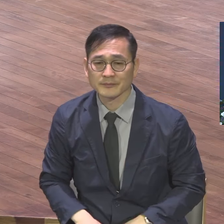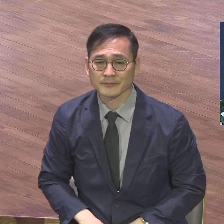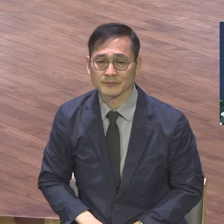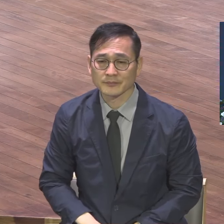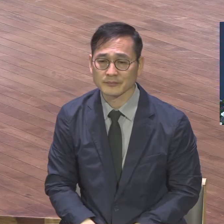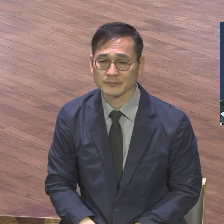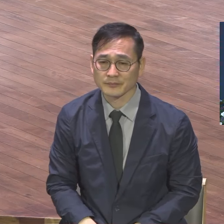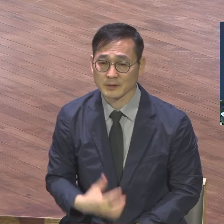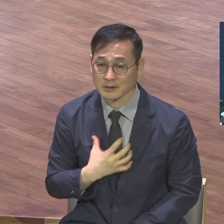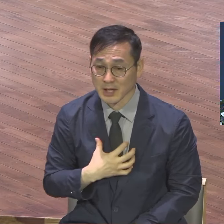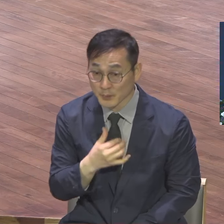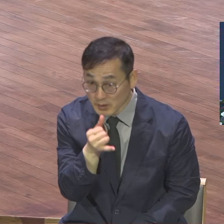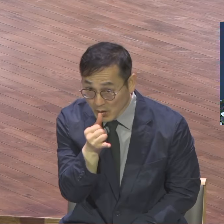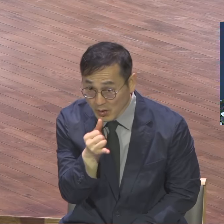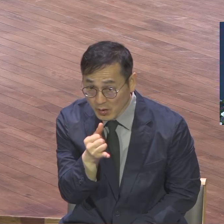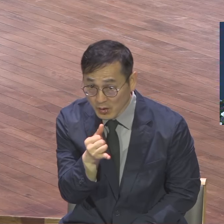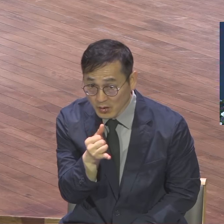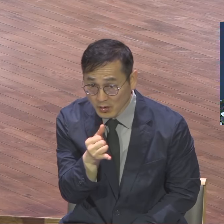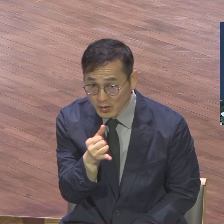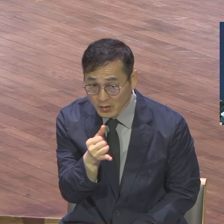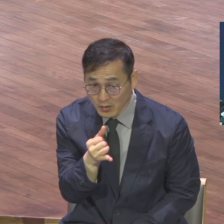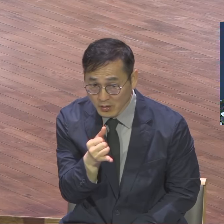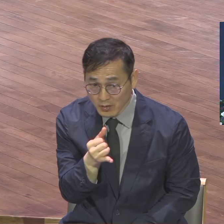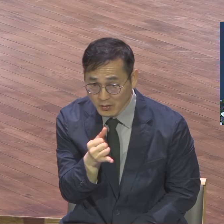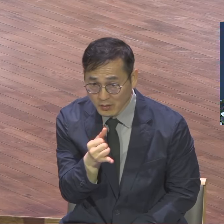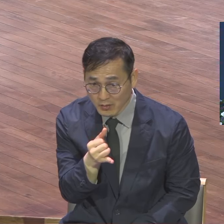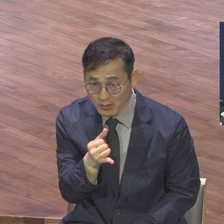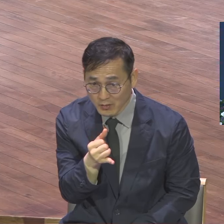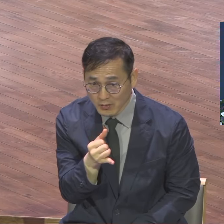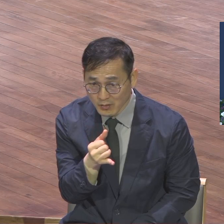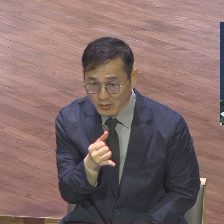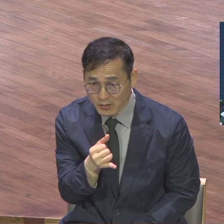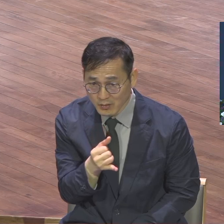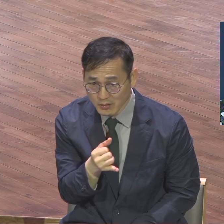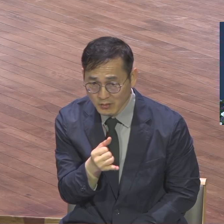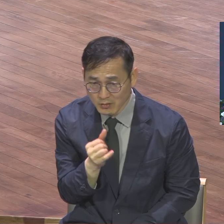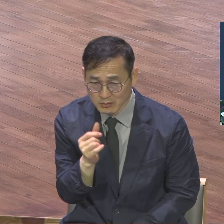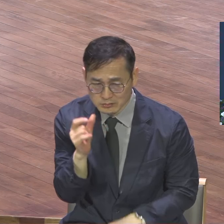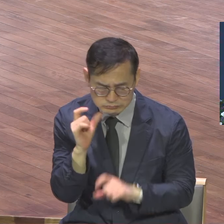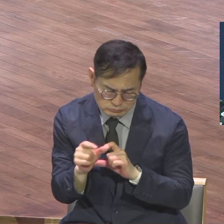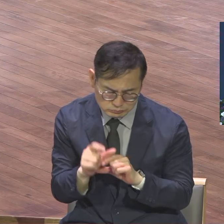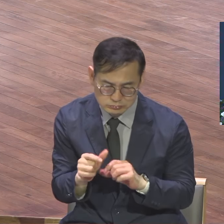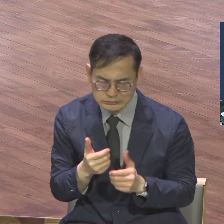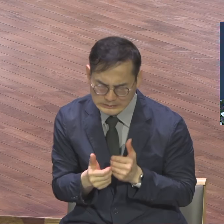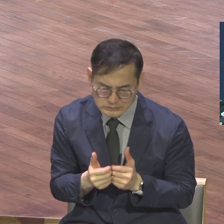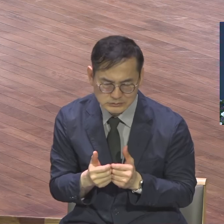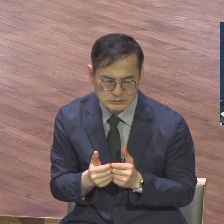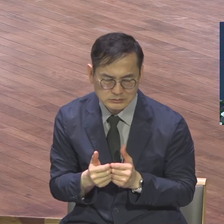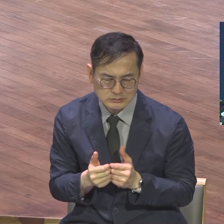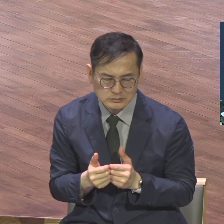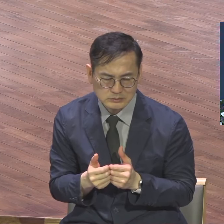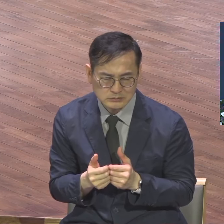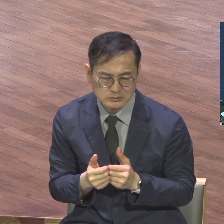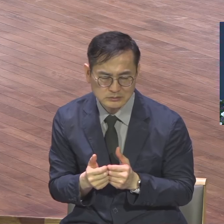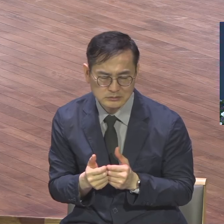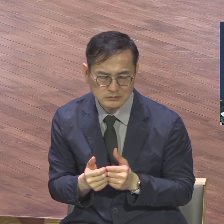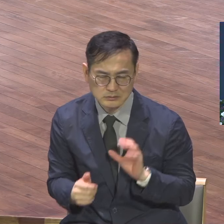고민 있습니까? 속한 거예요. 아시겠어요? 나 지금 갈등이 있다. 속한